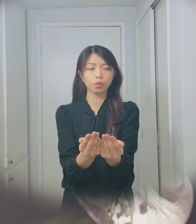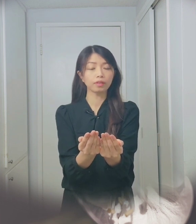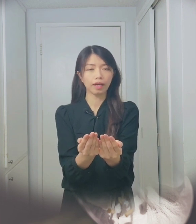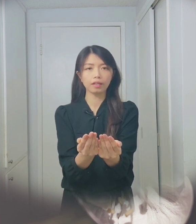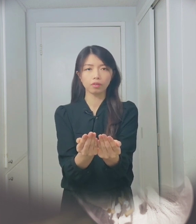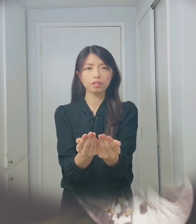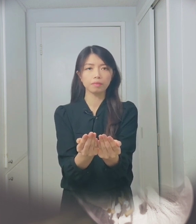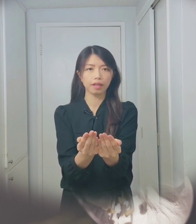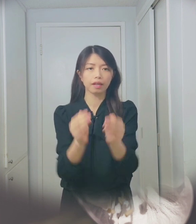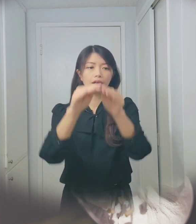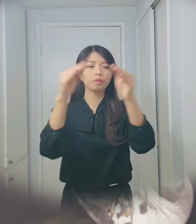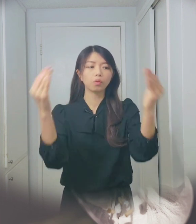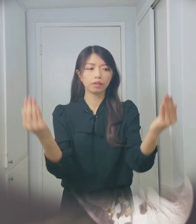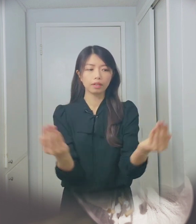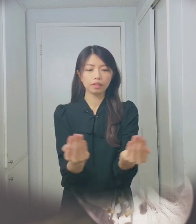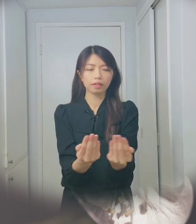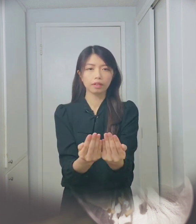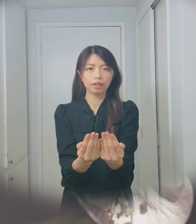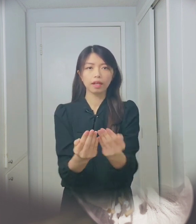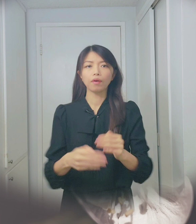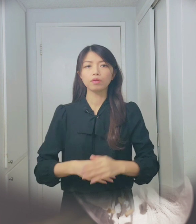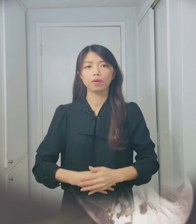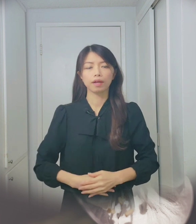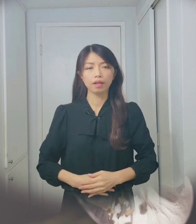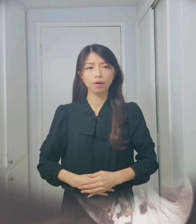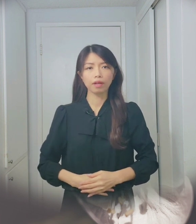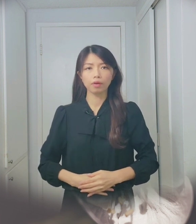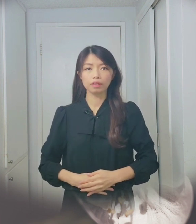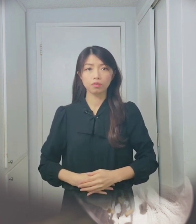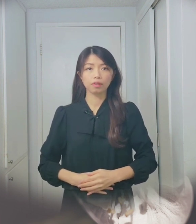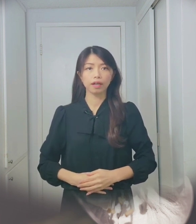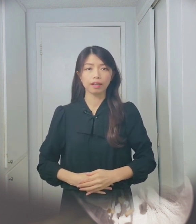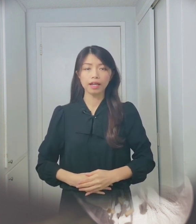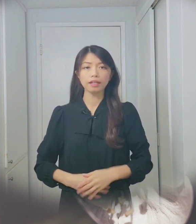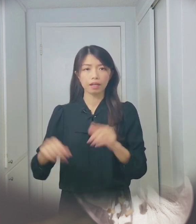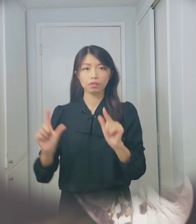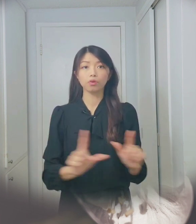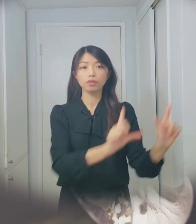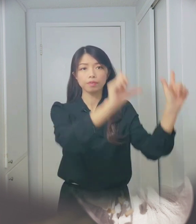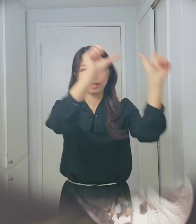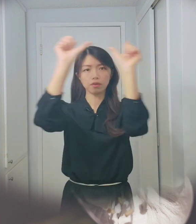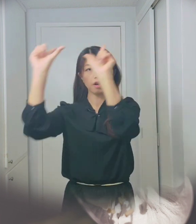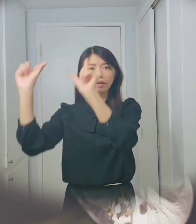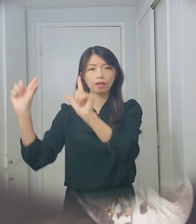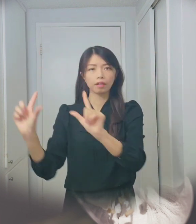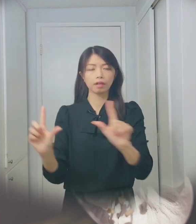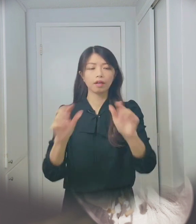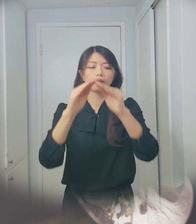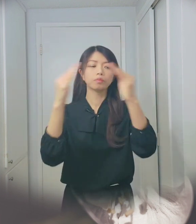모두 혹은 다 이런 뜻입니다. 모든 생활 속에 생활이라고 한 뜻의 수어는 아까 살다 수어 해주시면